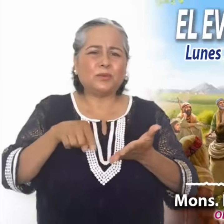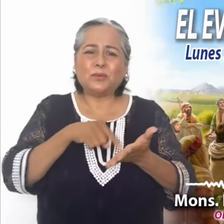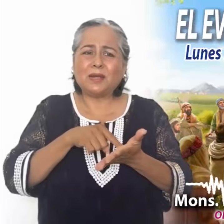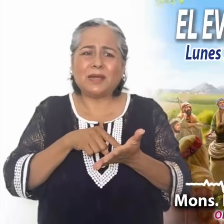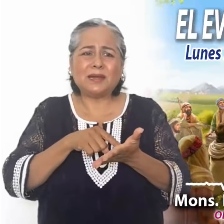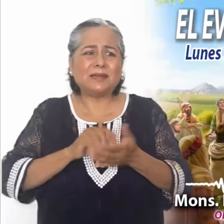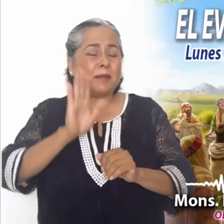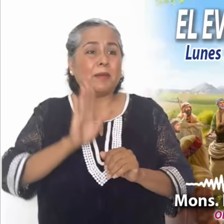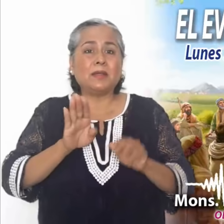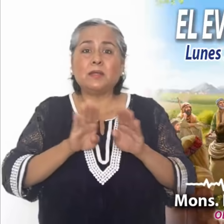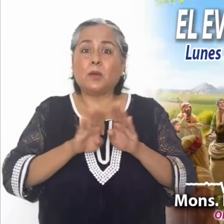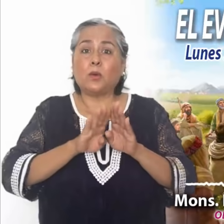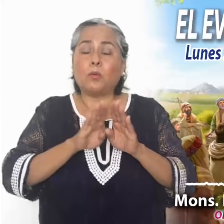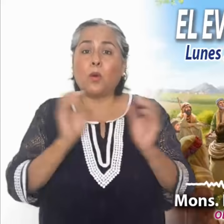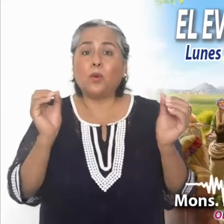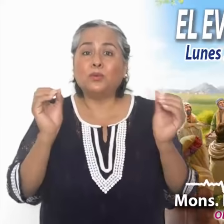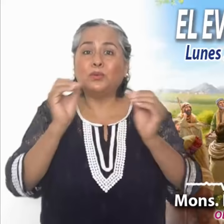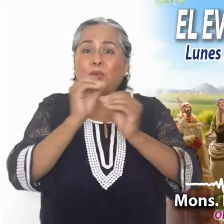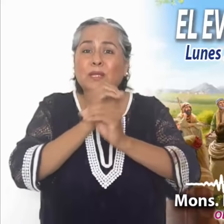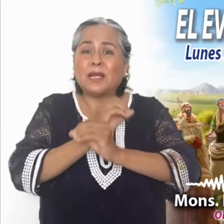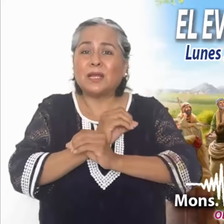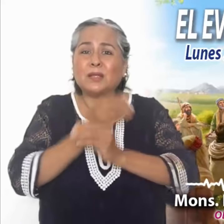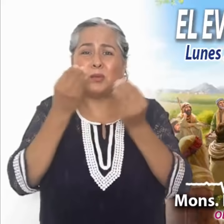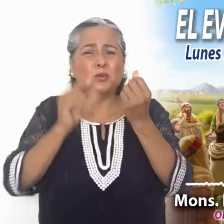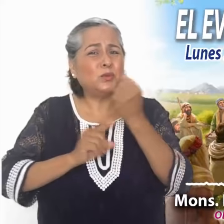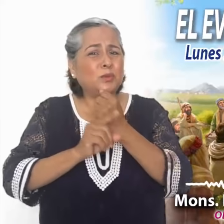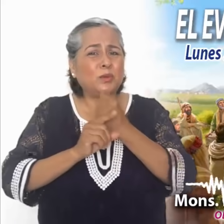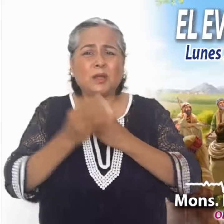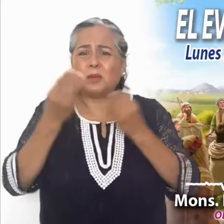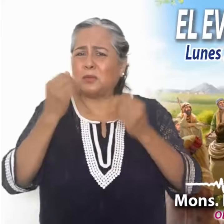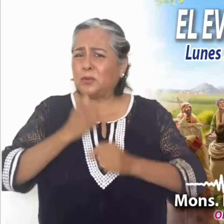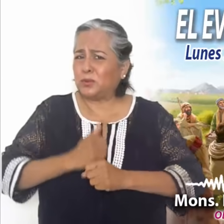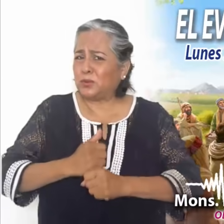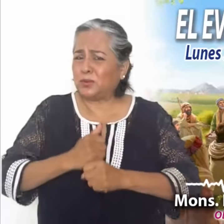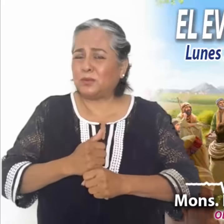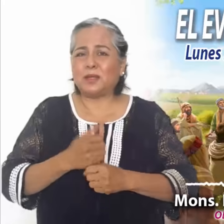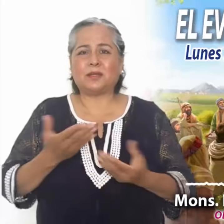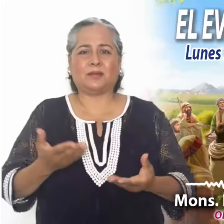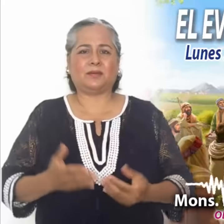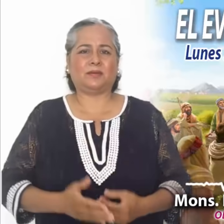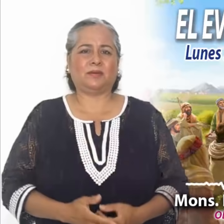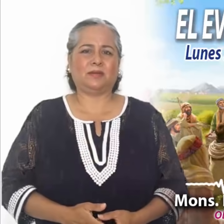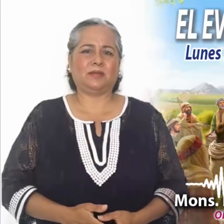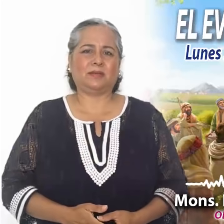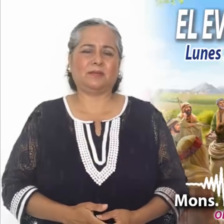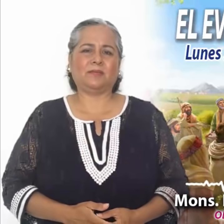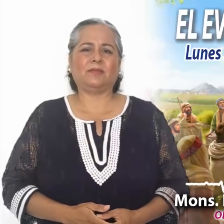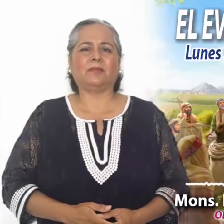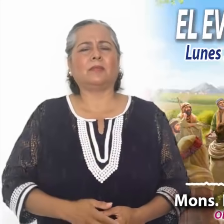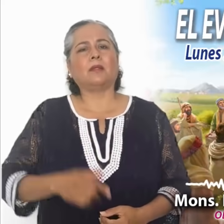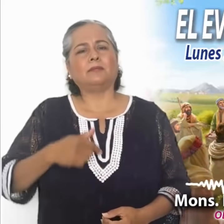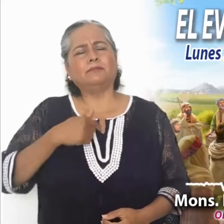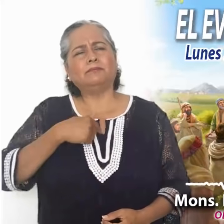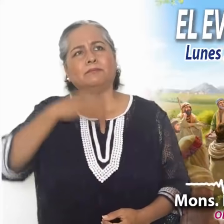que parecería que todo es oscuridad y que nada se puede hacer. Al escuchar esto, me pongo